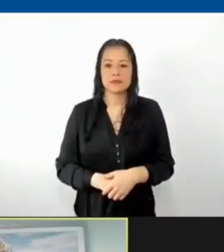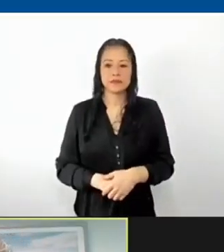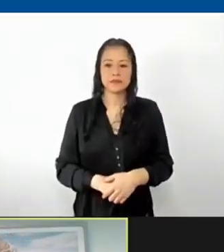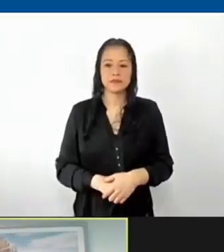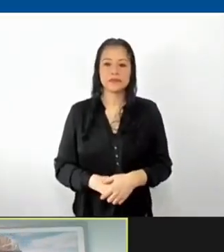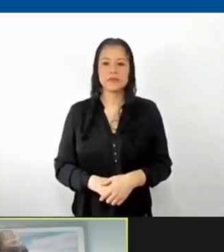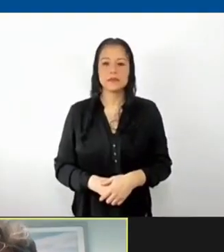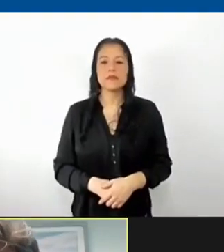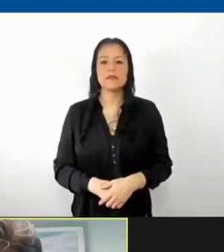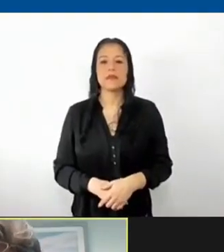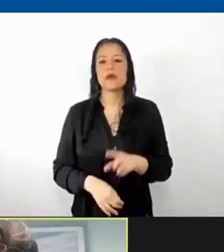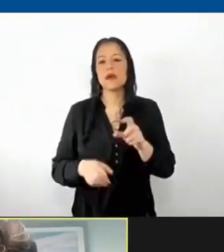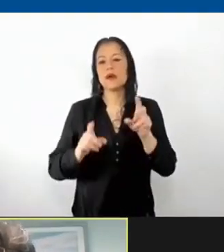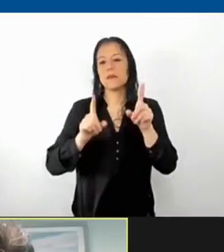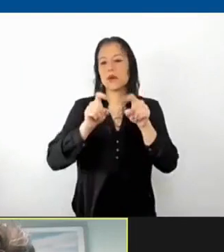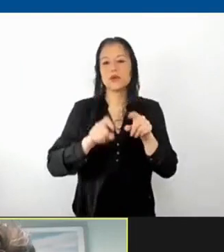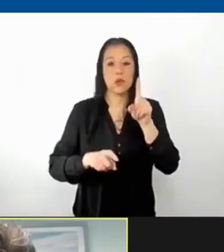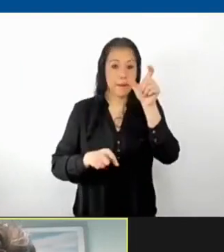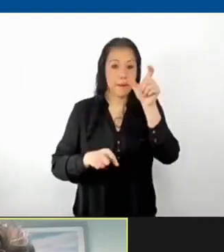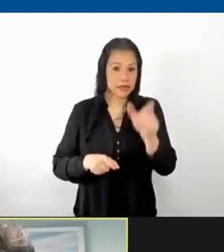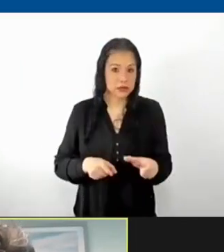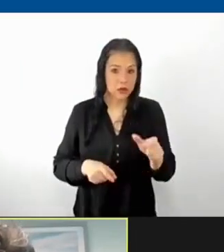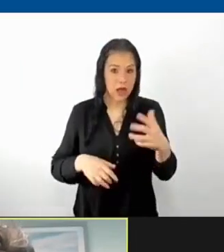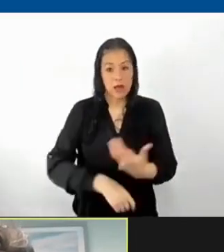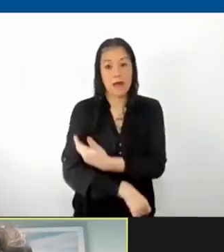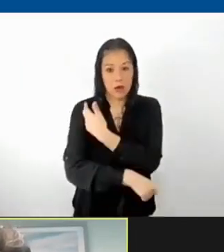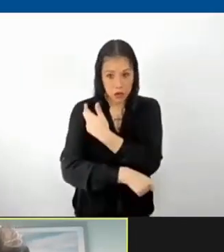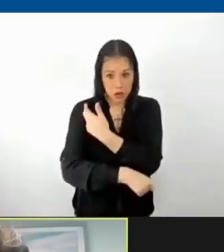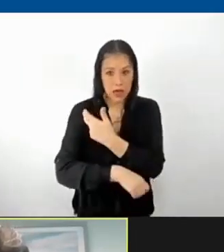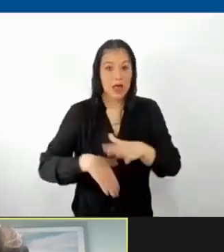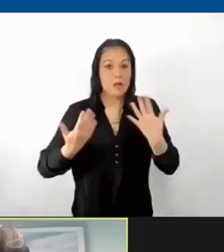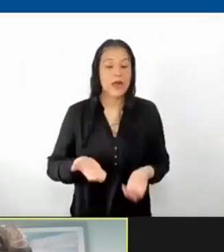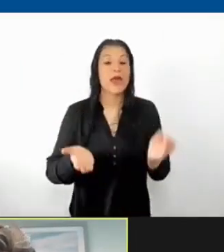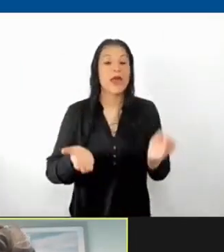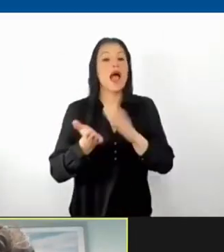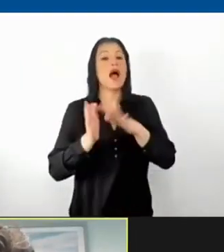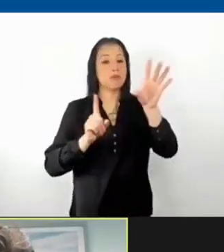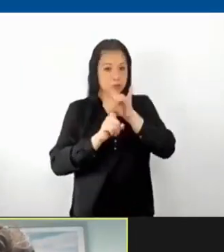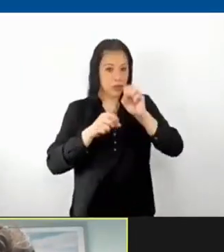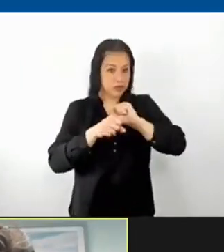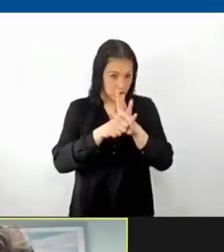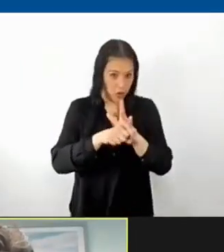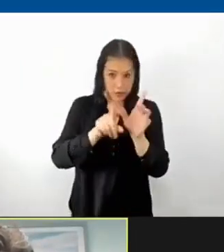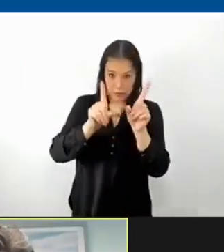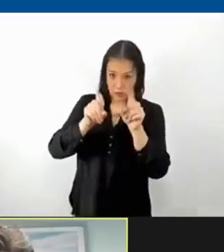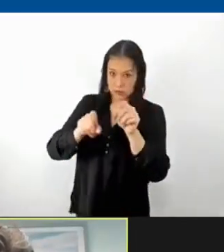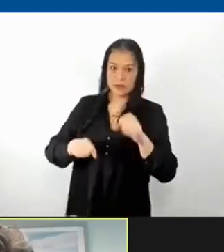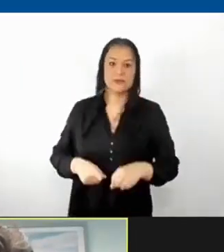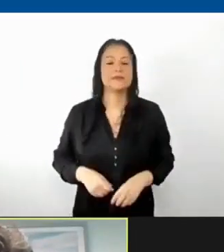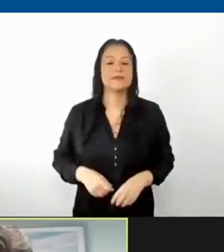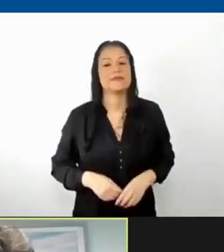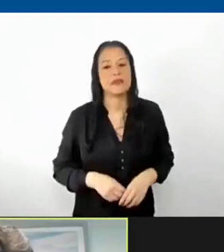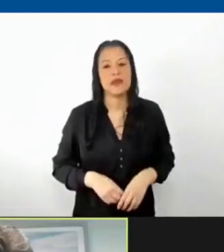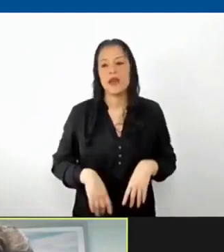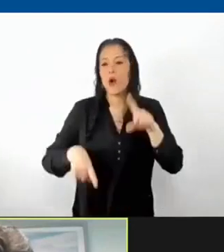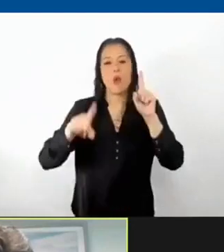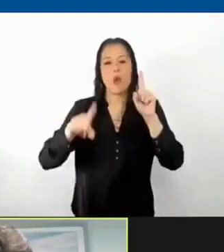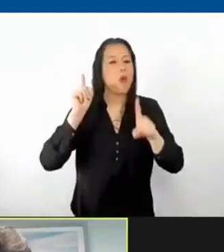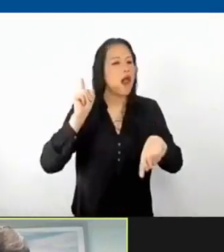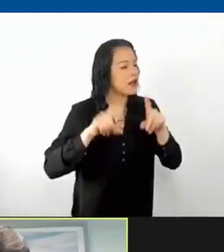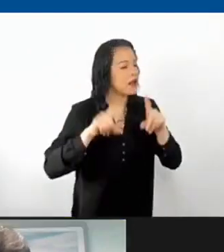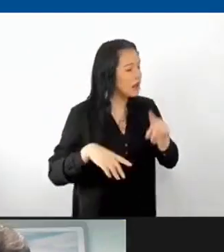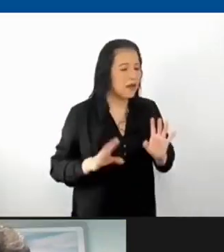¿Una persona vacunada se puede volver a contagiar contra el COVID-19 Por con cualquiera de las supuesto, vacunas que se haya